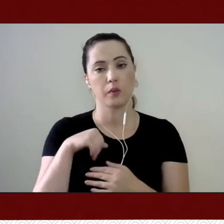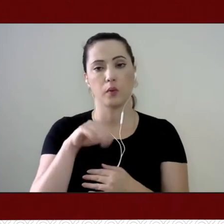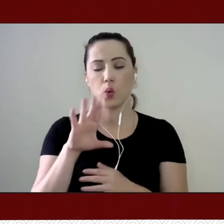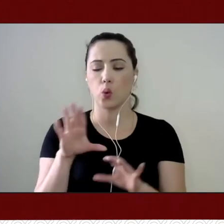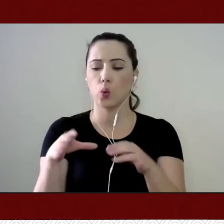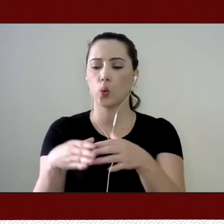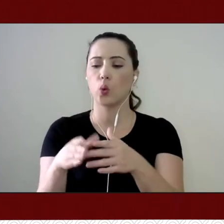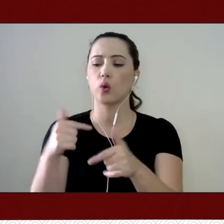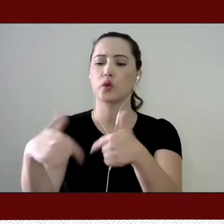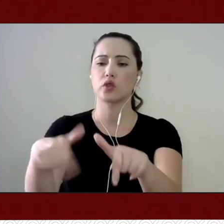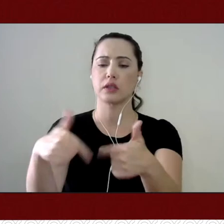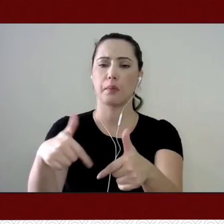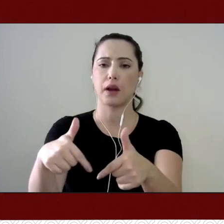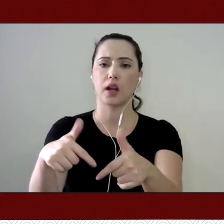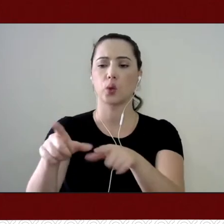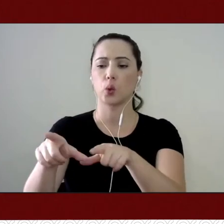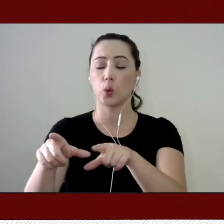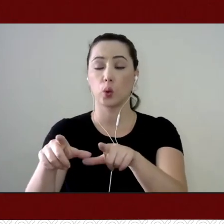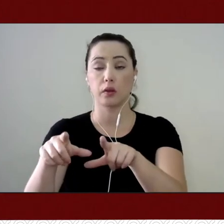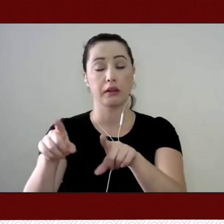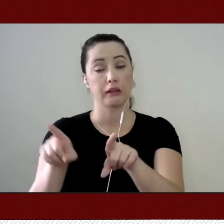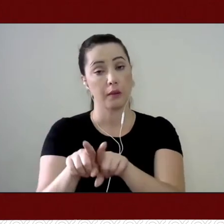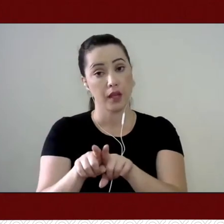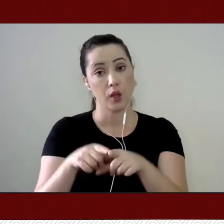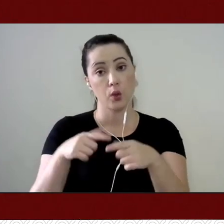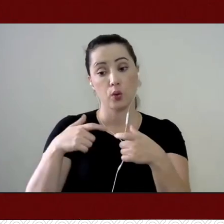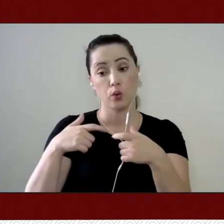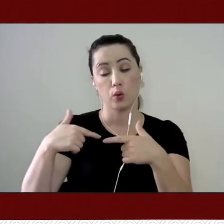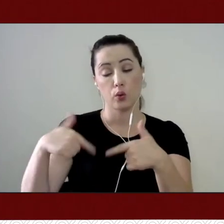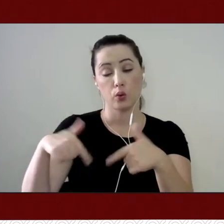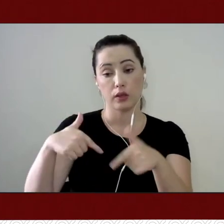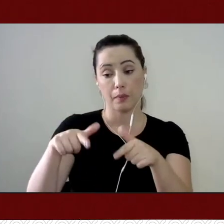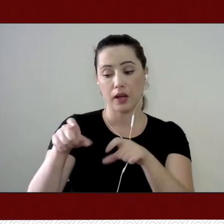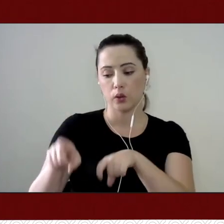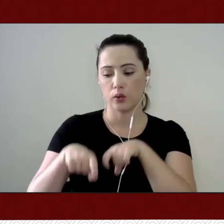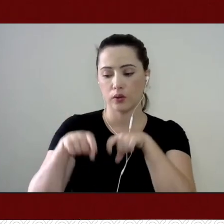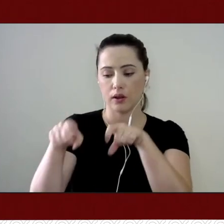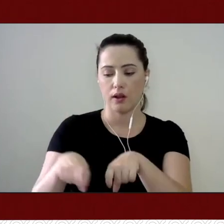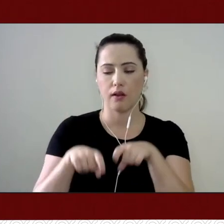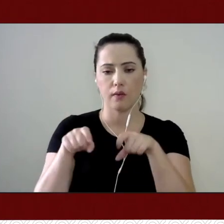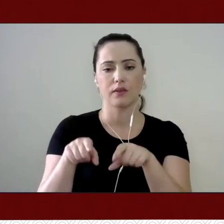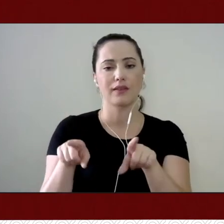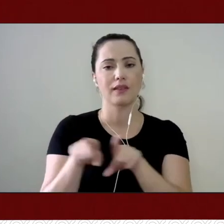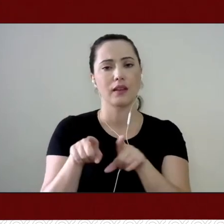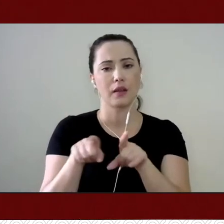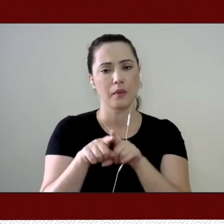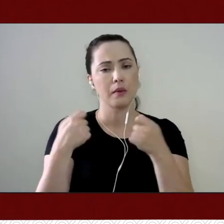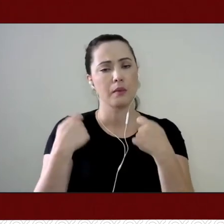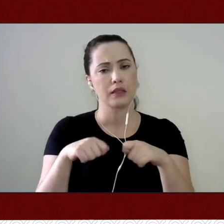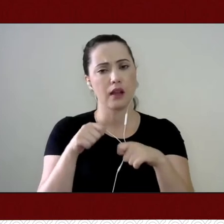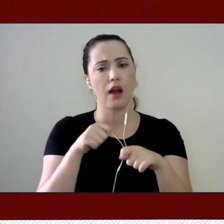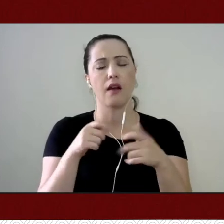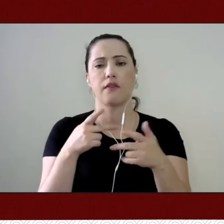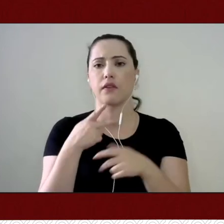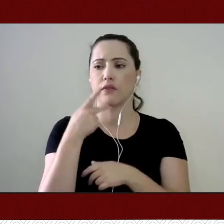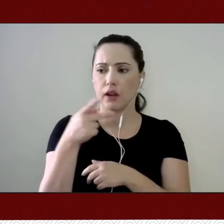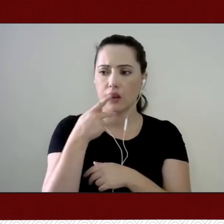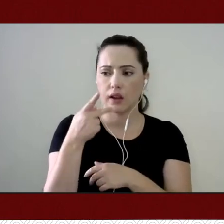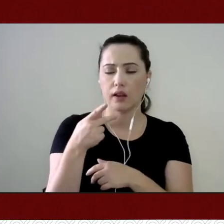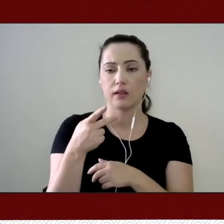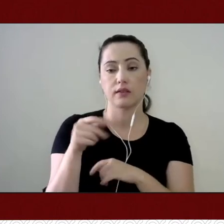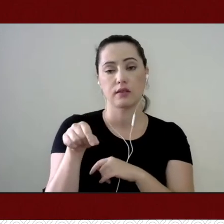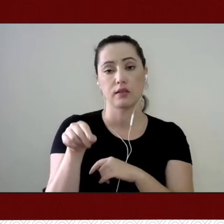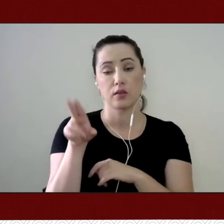no Brasil, a massa camponesa, era fortemente marcada por uma cultura oral, né, por uma cultura popular de matriz oral.